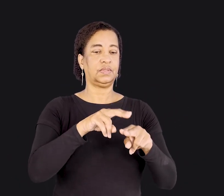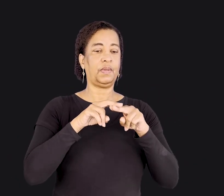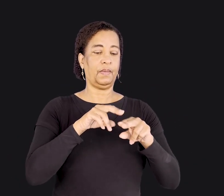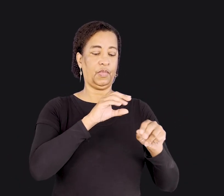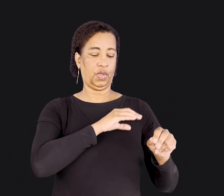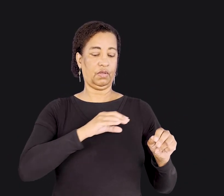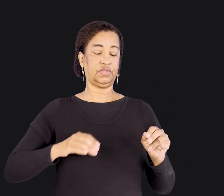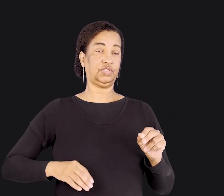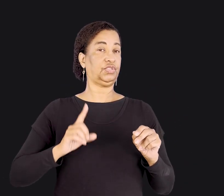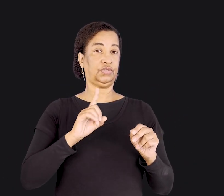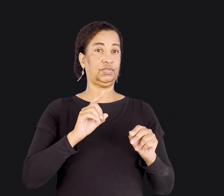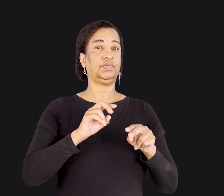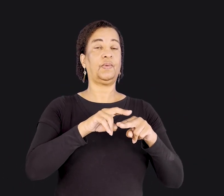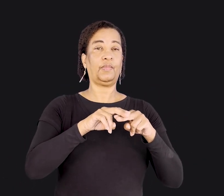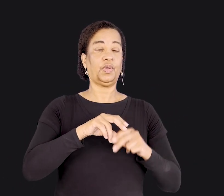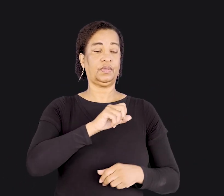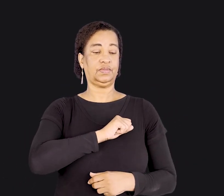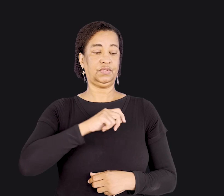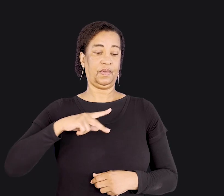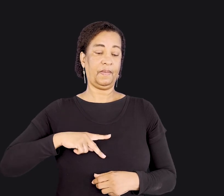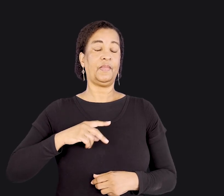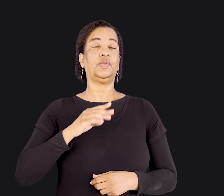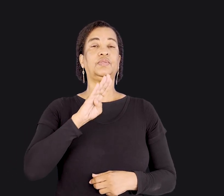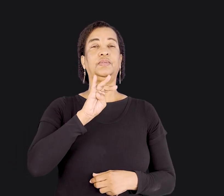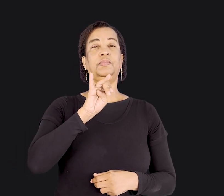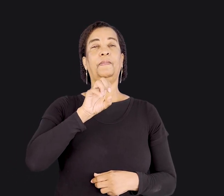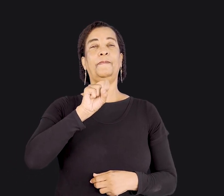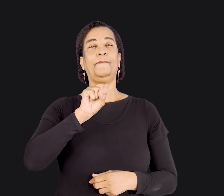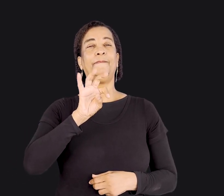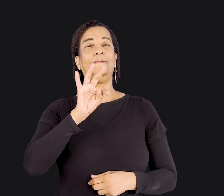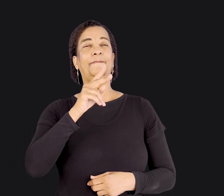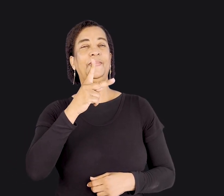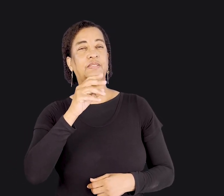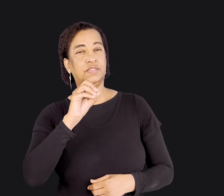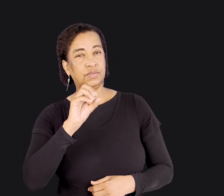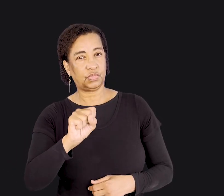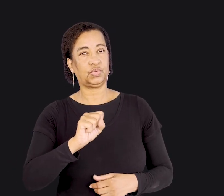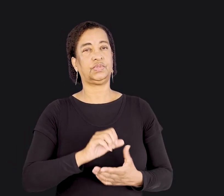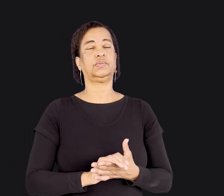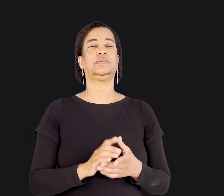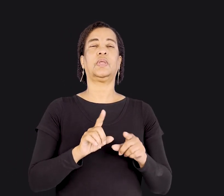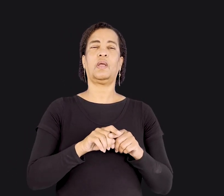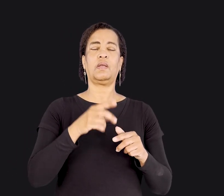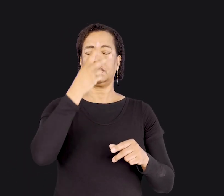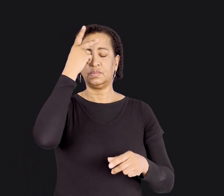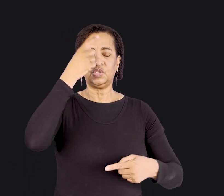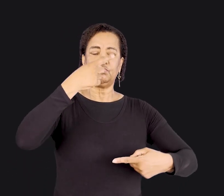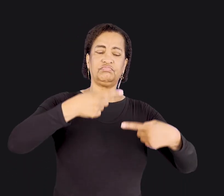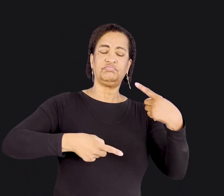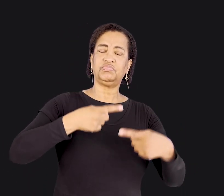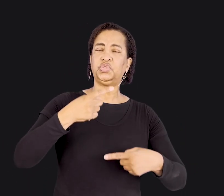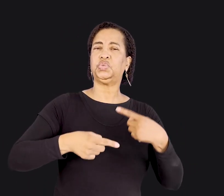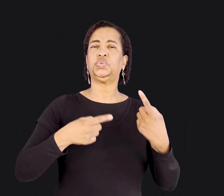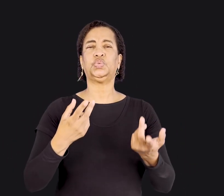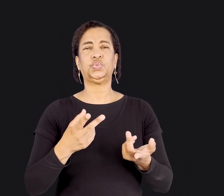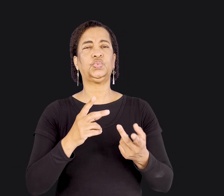por causa de apóstolos e bispos, e sacramentos e credos. As pessoas discutem a questão do apostolado de Pedro e